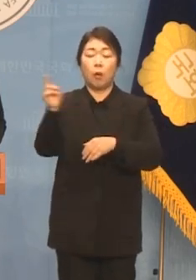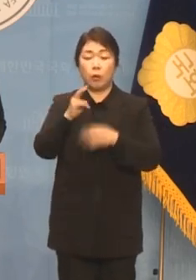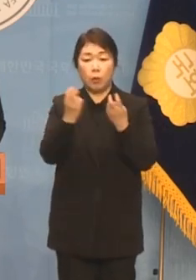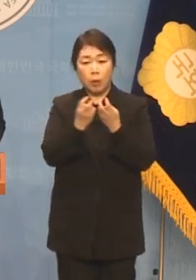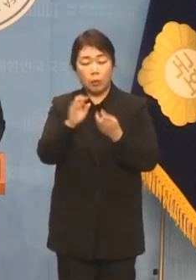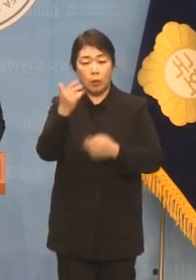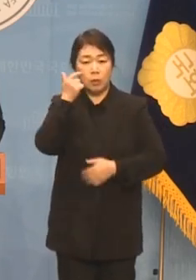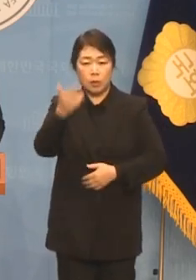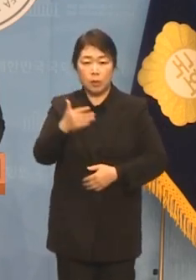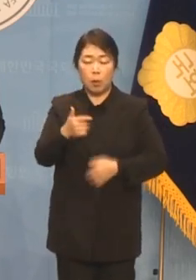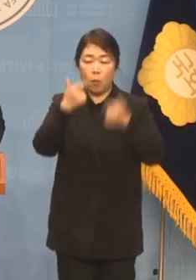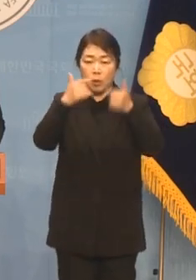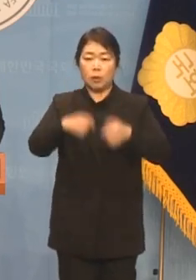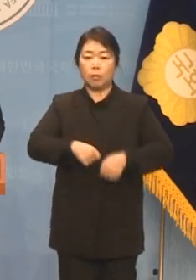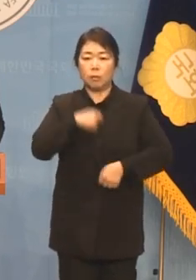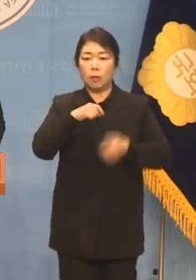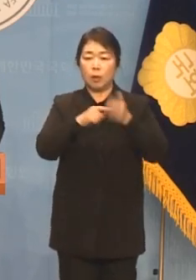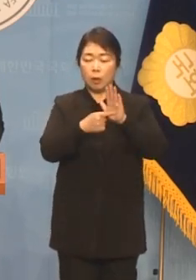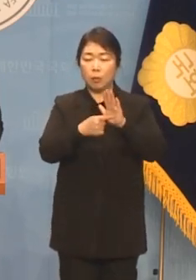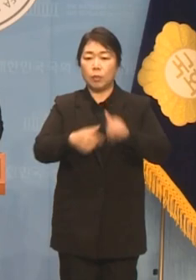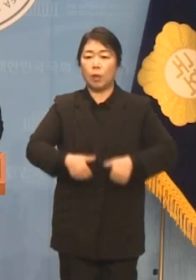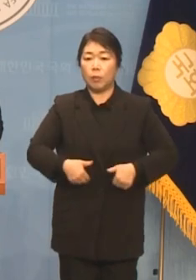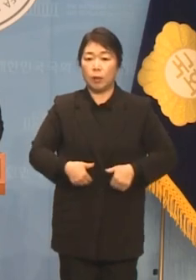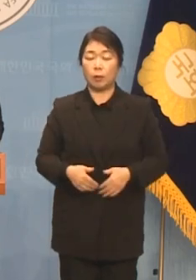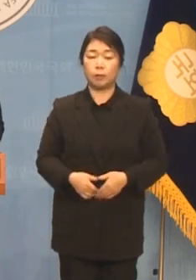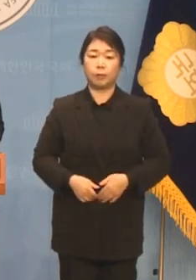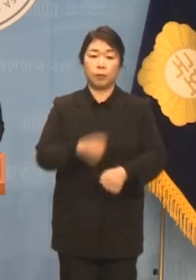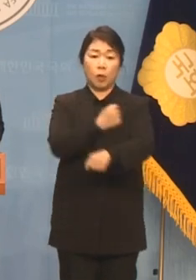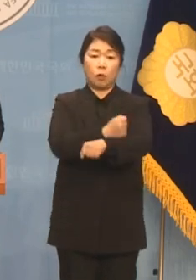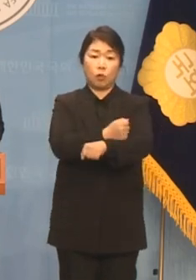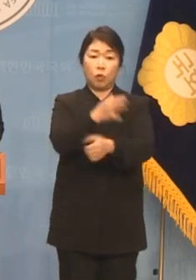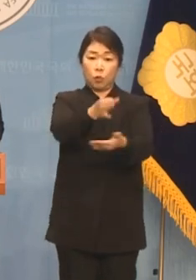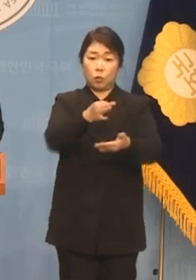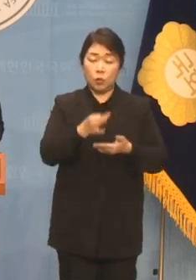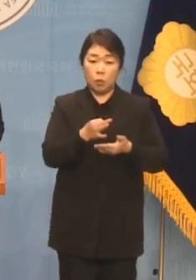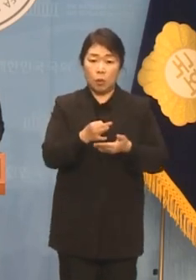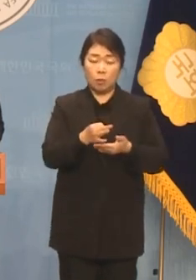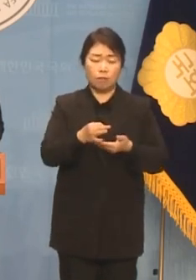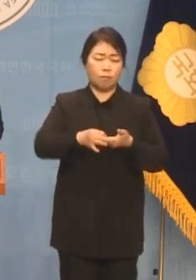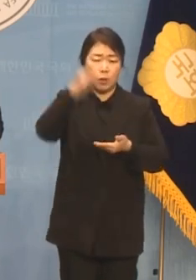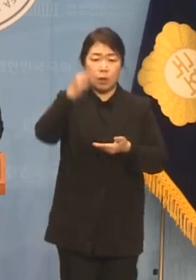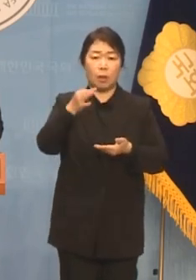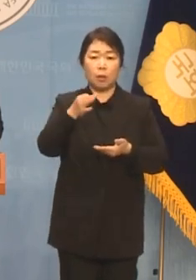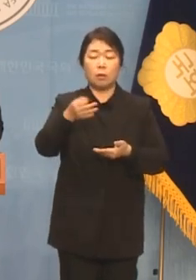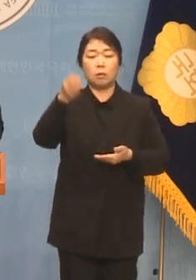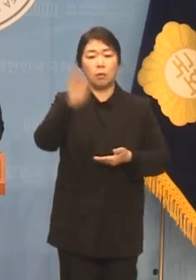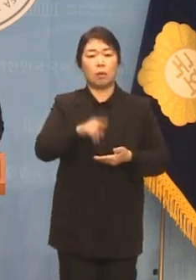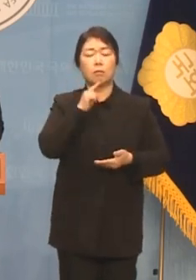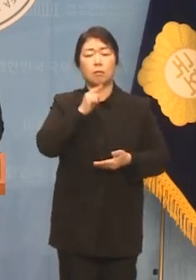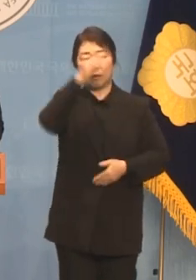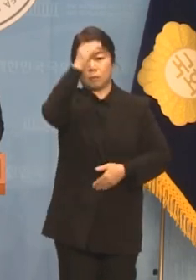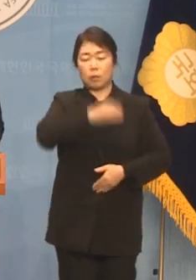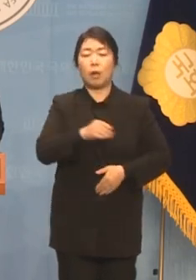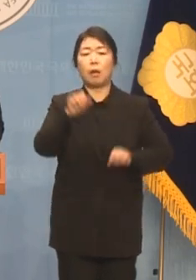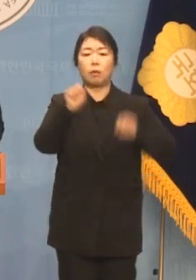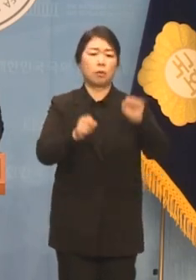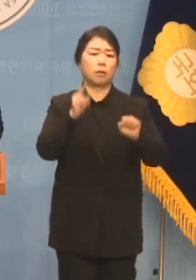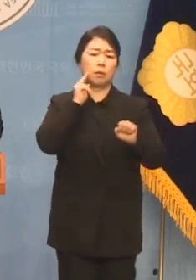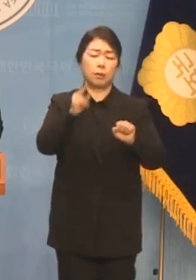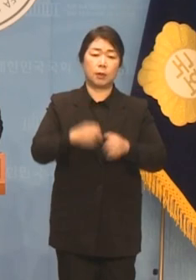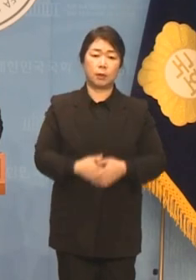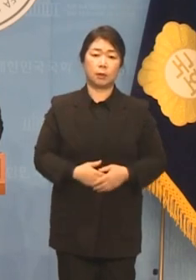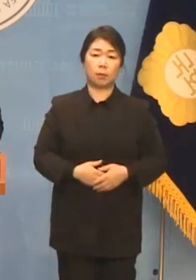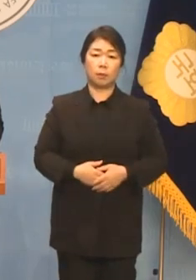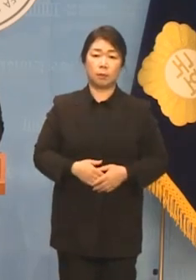거액 수익료만큼이나 놀라운 것은 그들이 보여준 뻔뻔한 위선이 있습니다 박 후보의